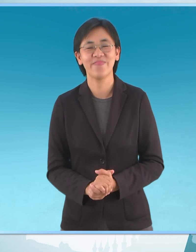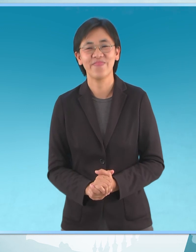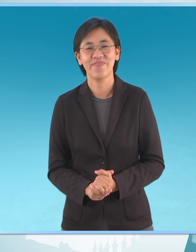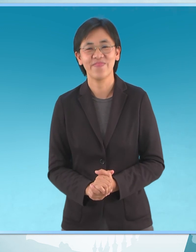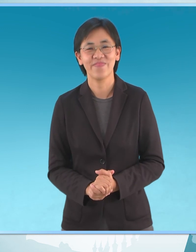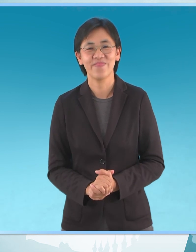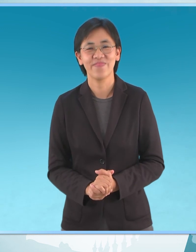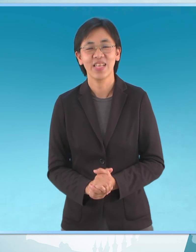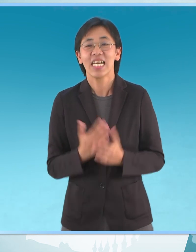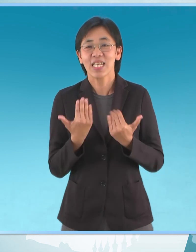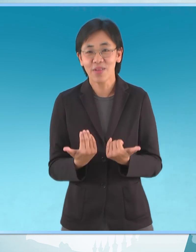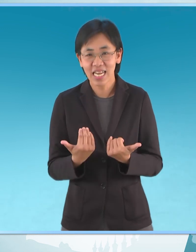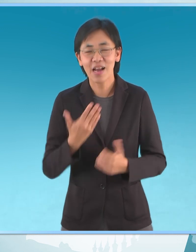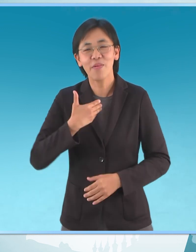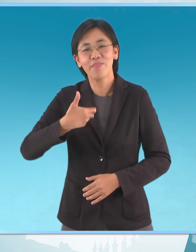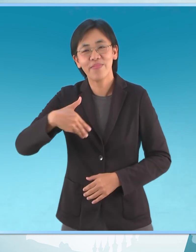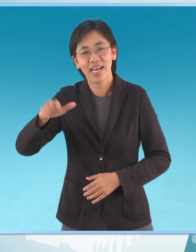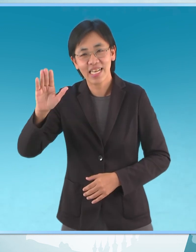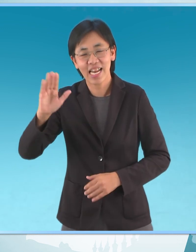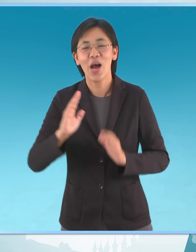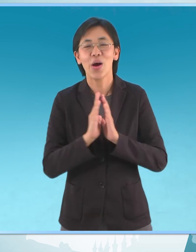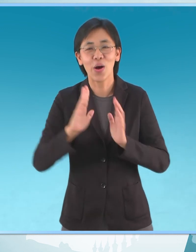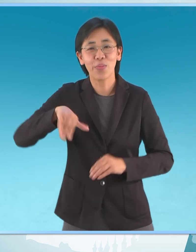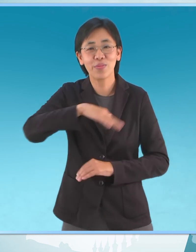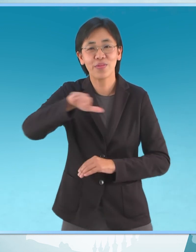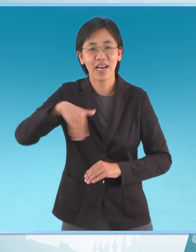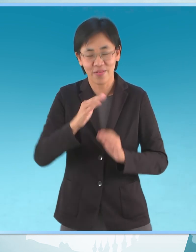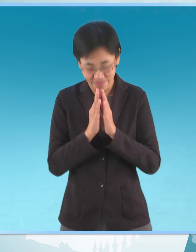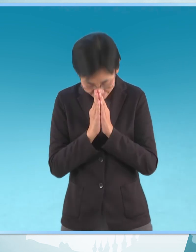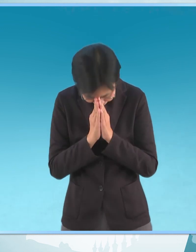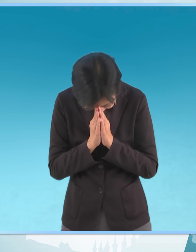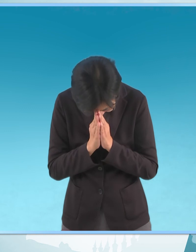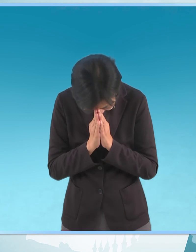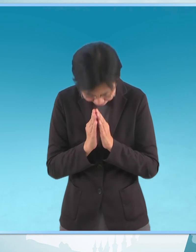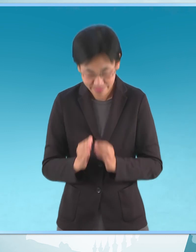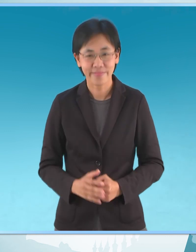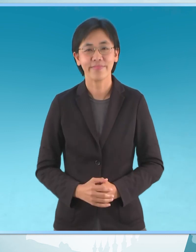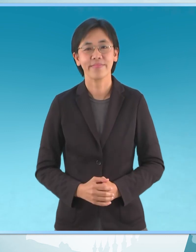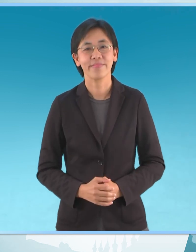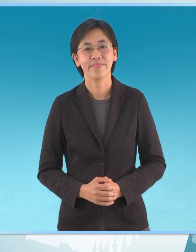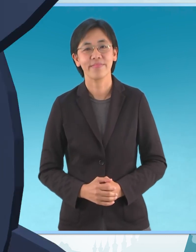ในครั้งต่อไปของรายการนะครับสำหรับวันนี้ขอตัวลาไปก่อนขอบคุณทุกคนและสวัสดีครับ